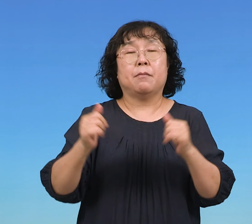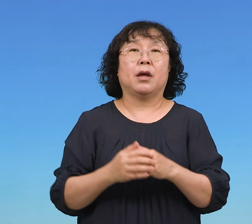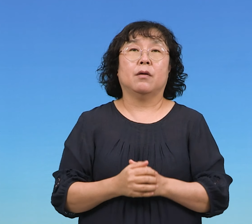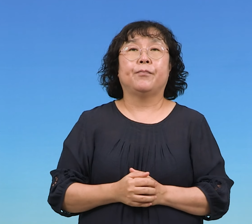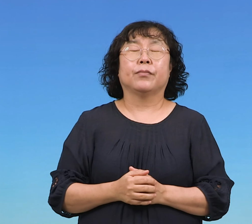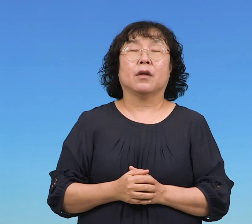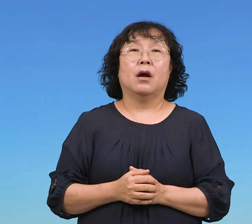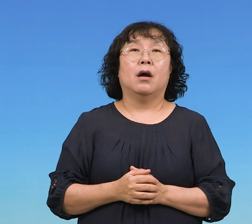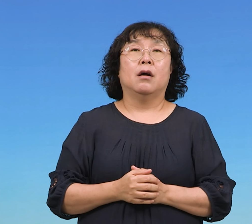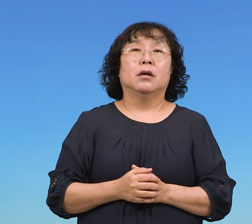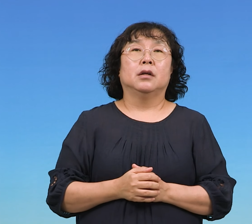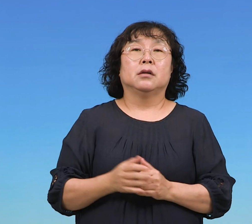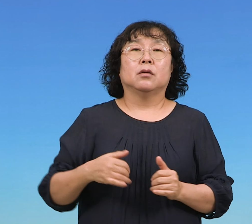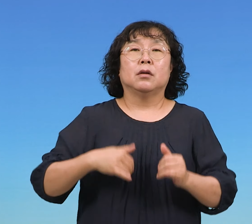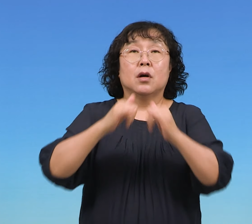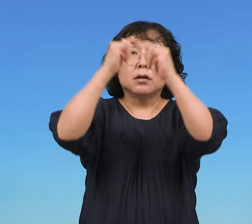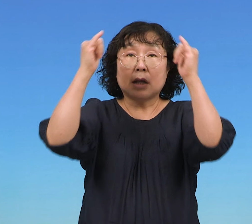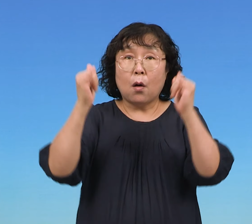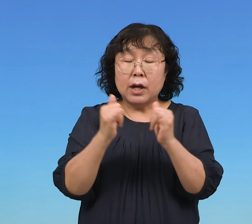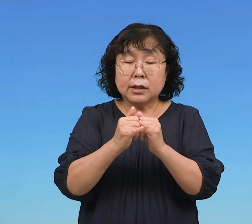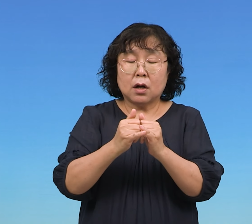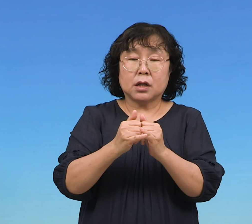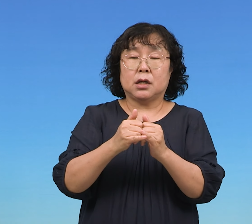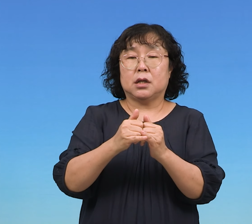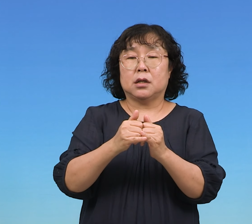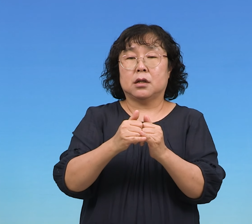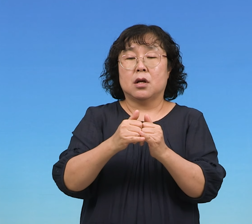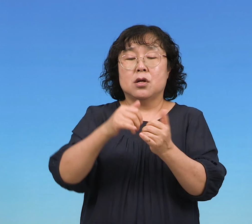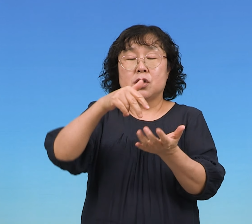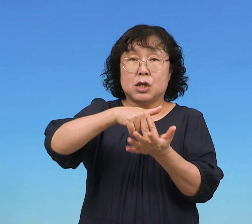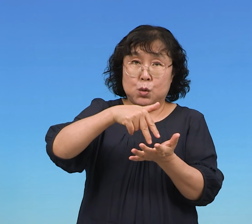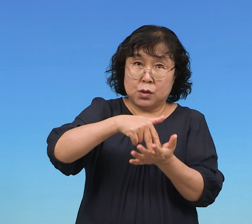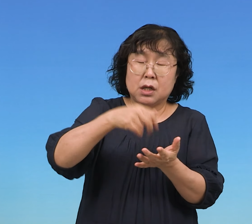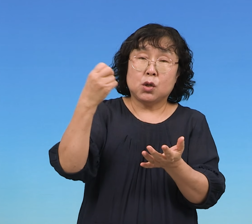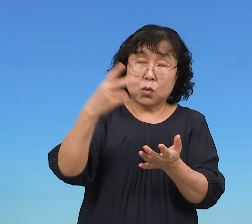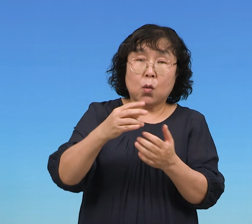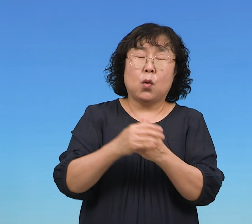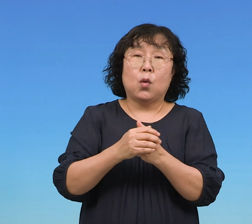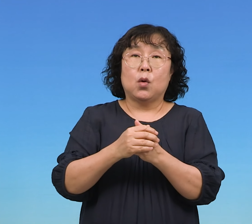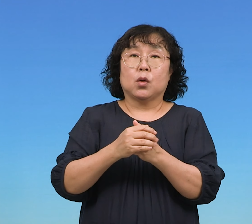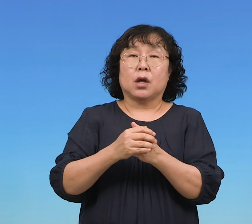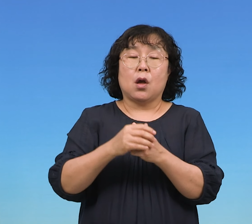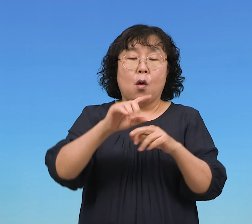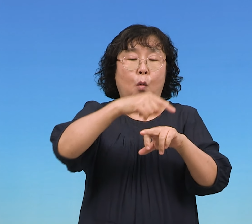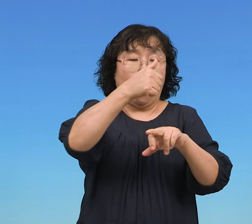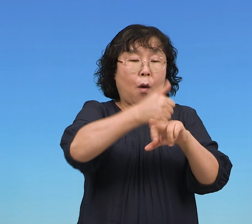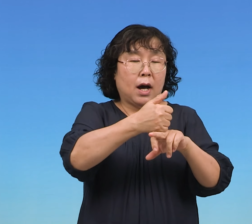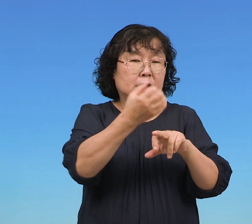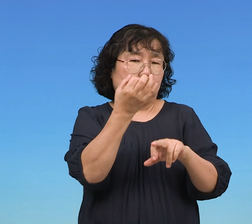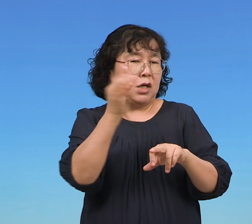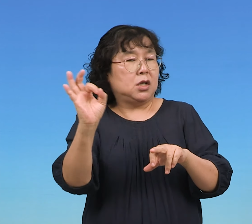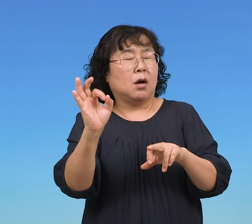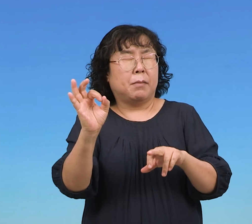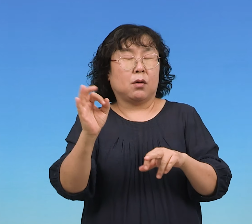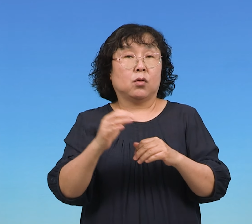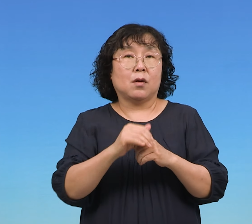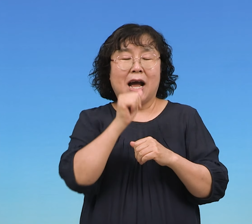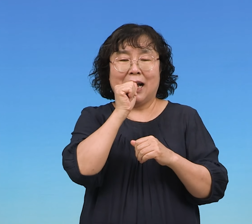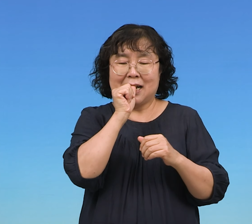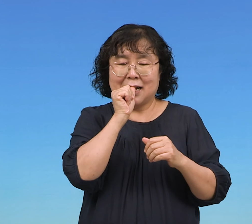인간으로 태어나가지고 이 정도 사회적 지위와 또 인정받는 생활과, 그리고 또 얼마나 멋지겠습니까? 그